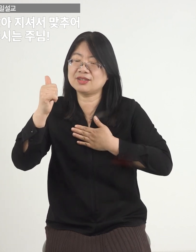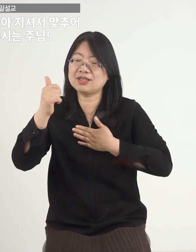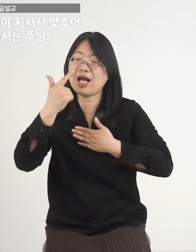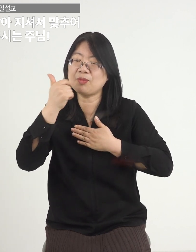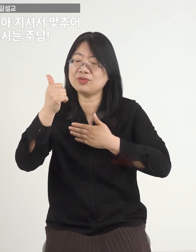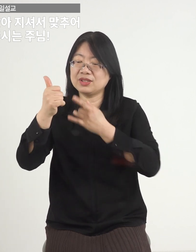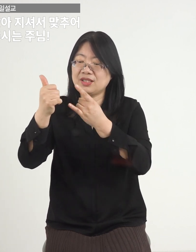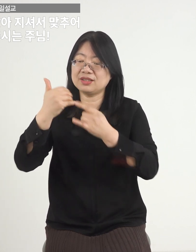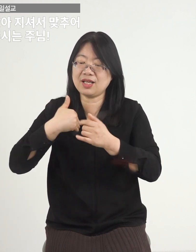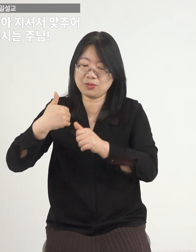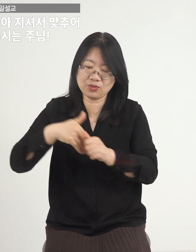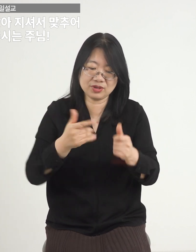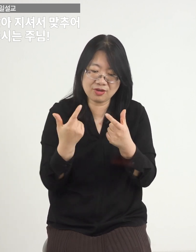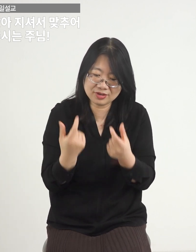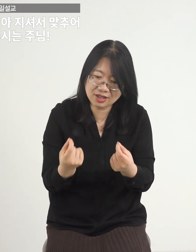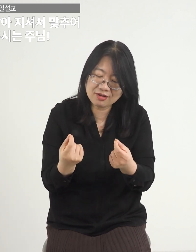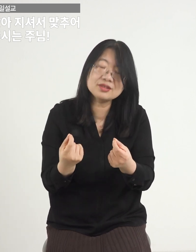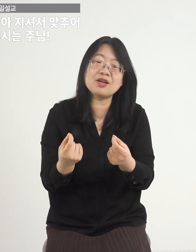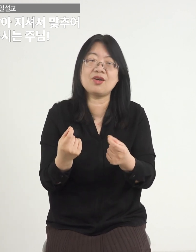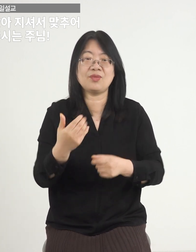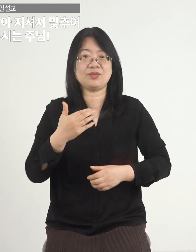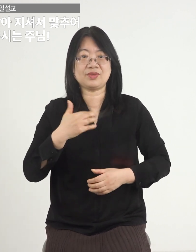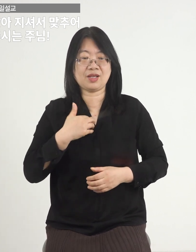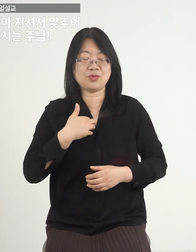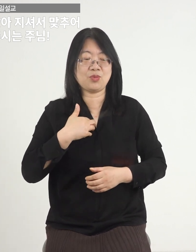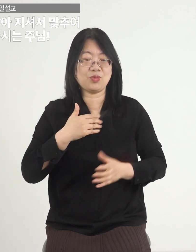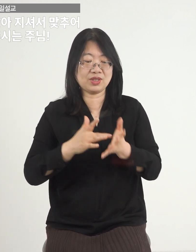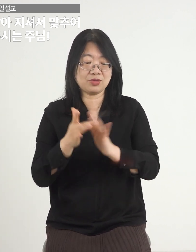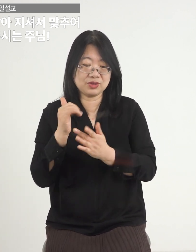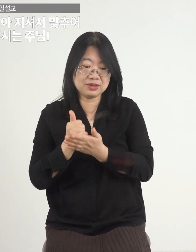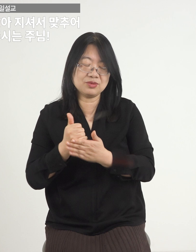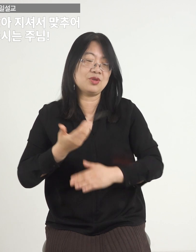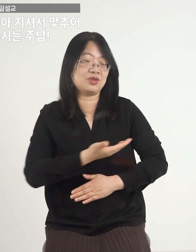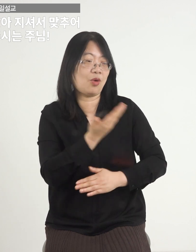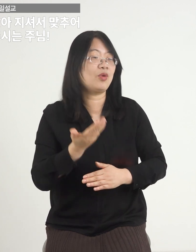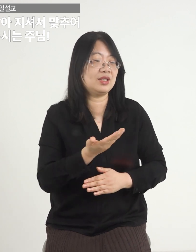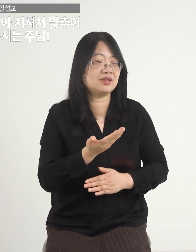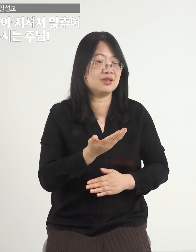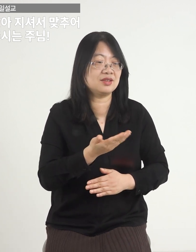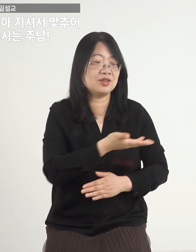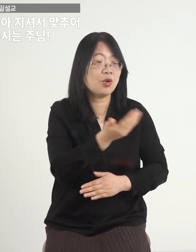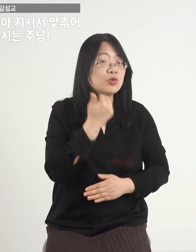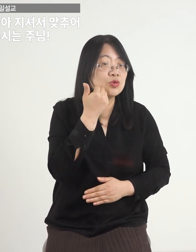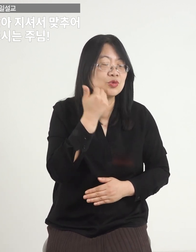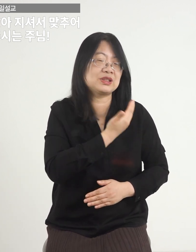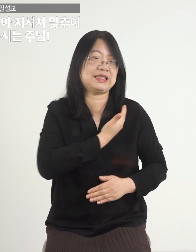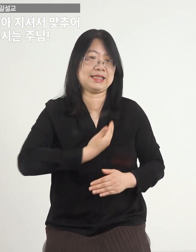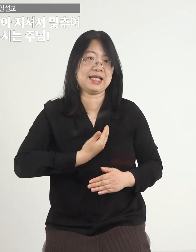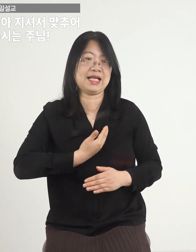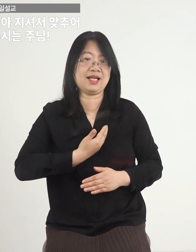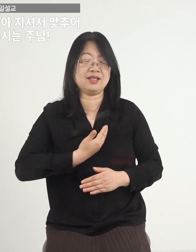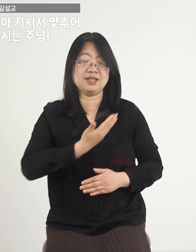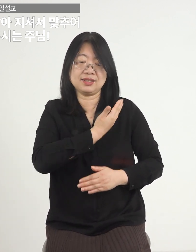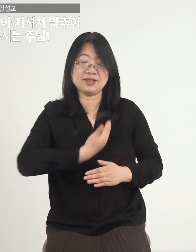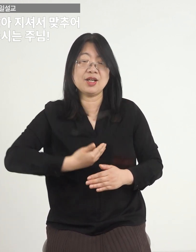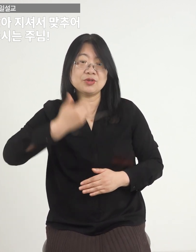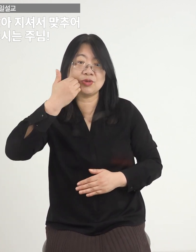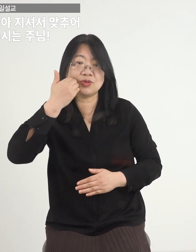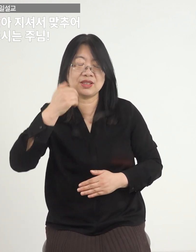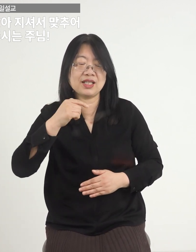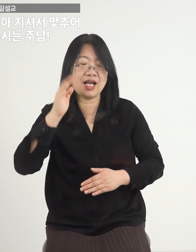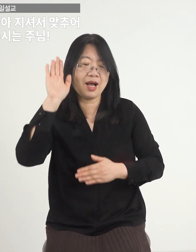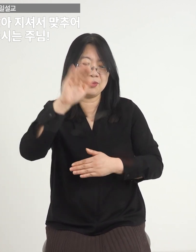하향성이죠. 나도 너희는 제자들입니다. 제자들은 장차 이 땅에 태어날